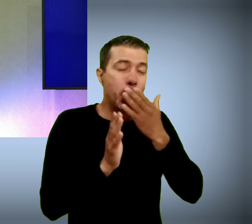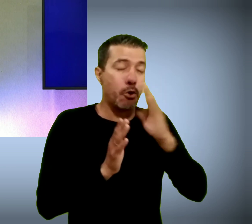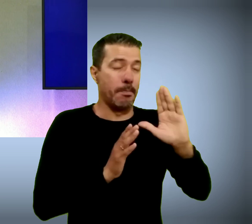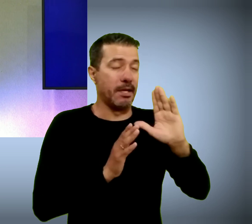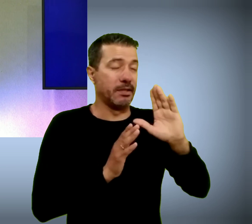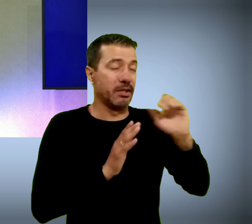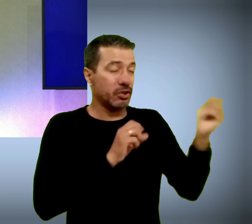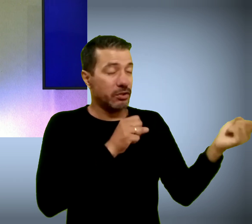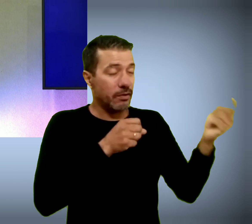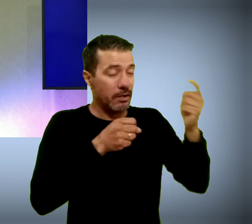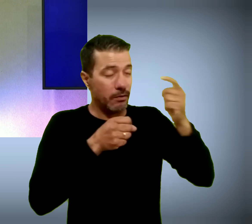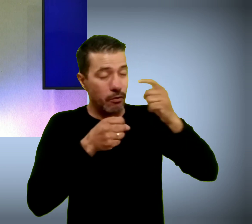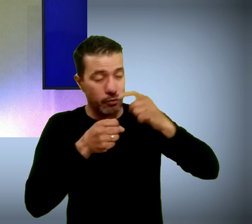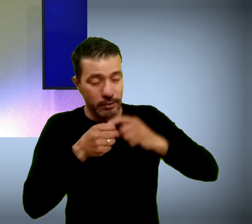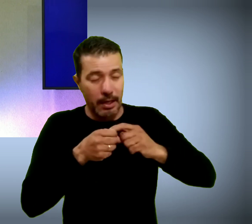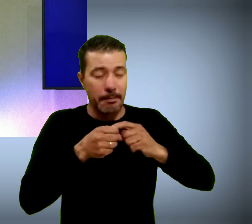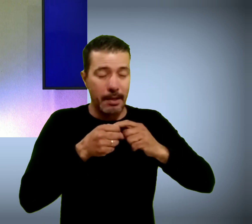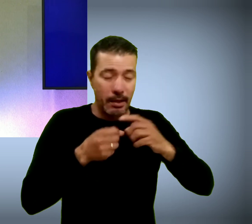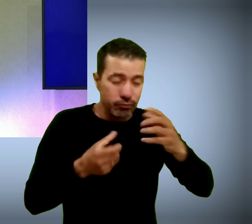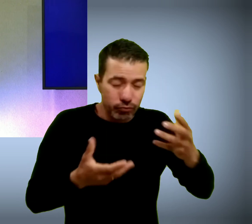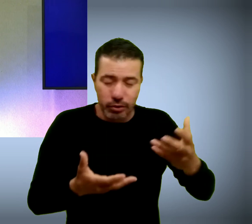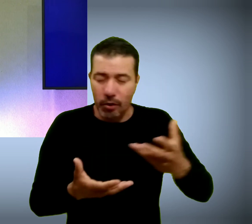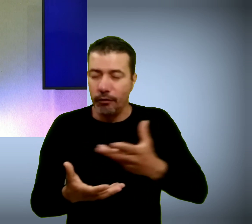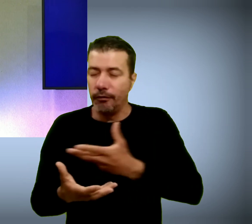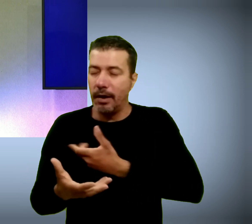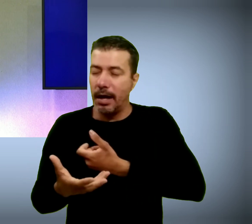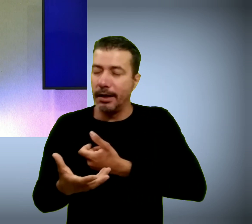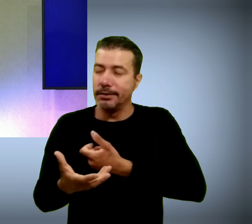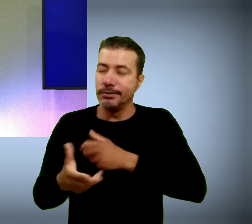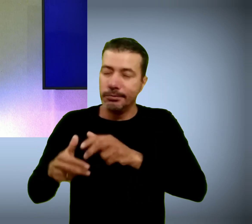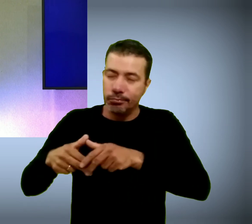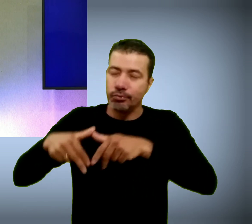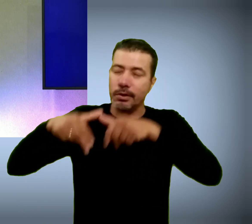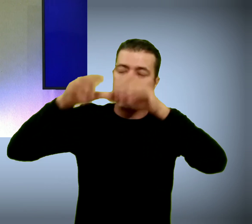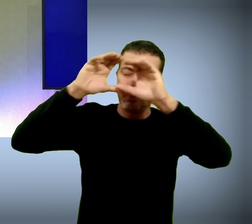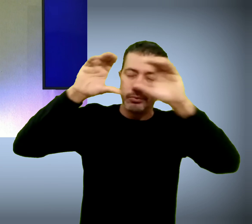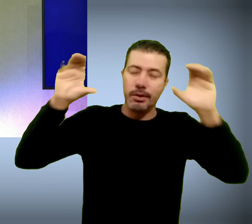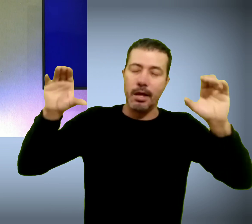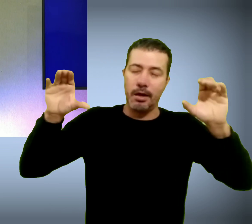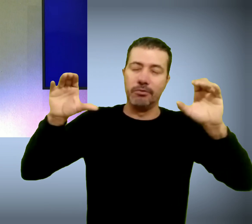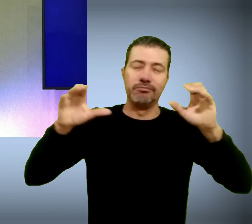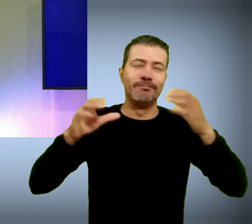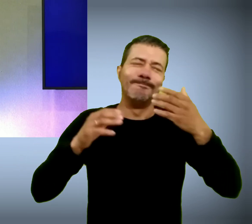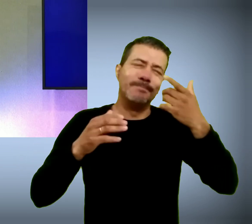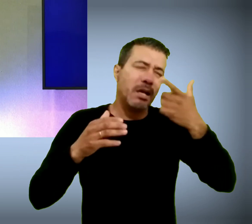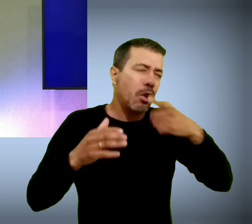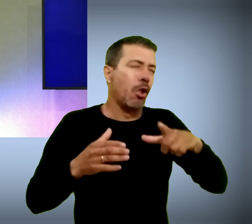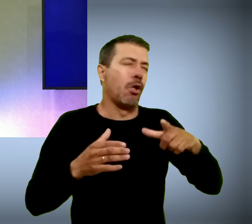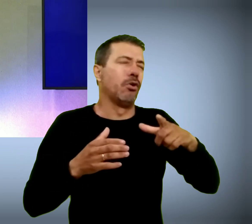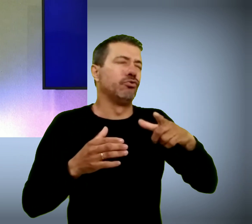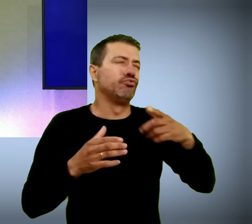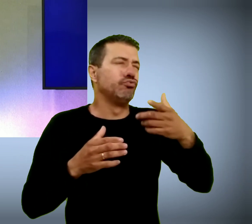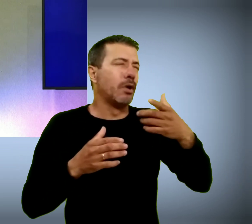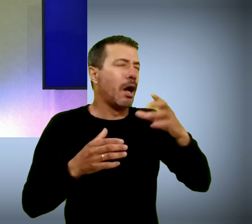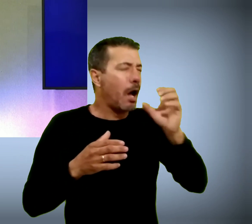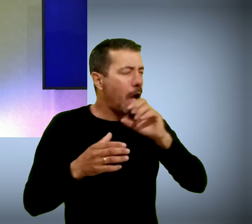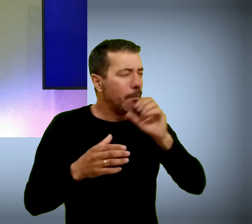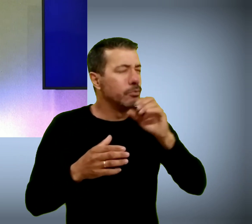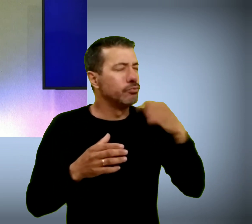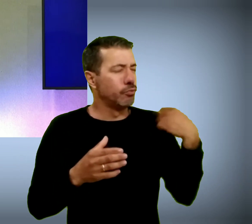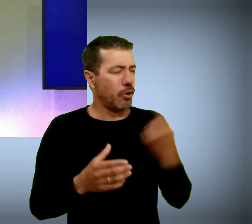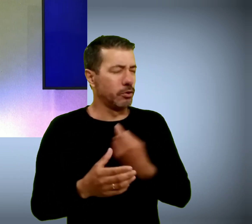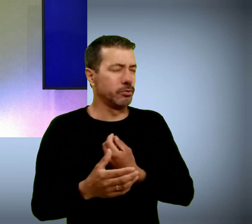por amor de nós e vai dar um jeito nisso. Eu quero lhe pedir uma coisa: venha logo nos buscar. As pessoas que estão te